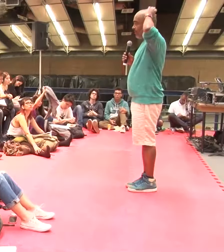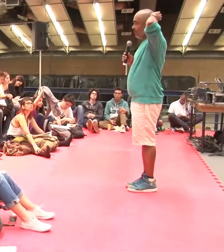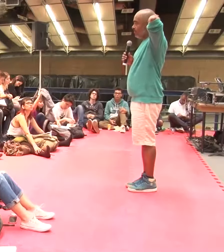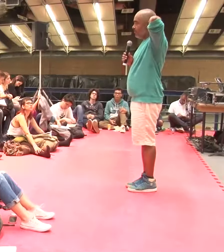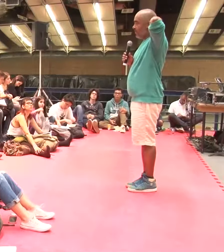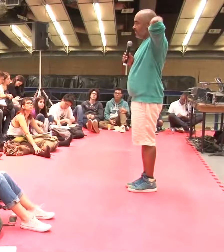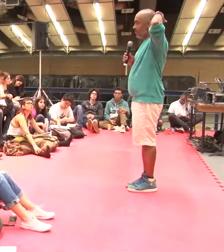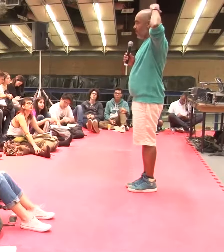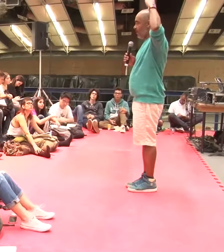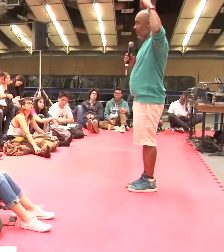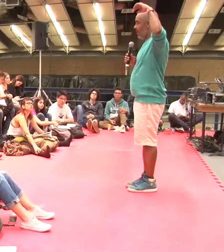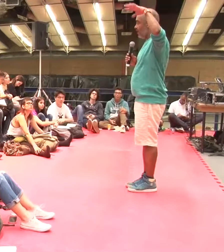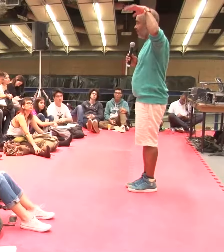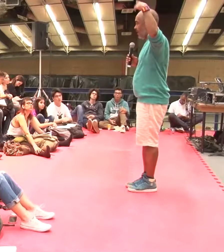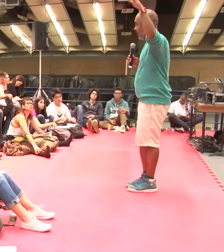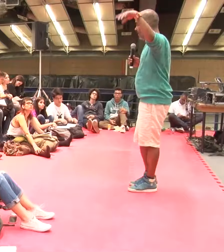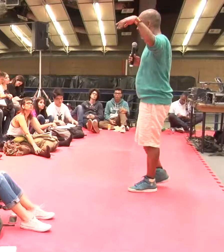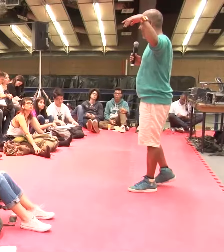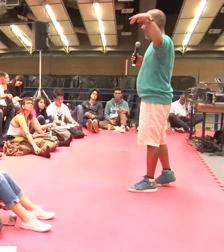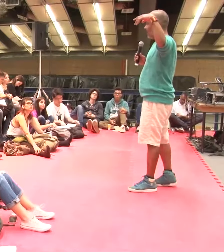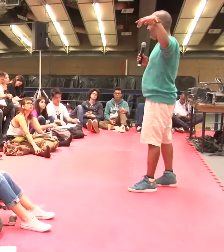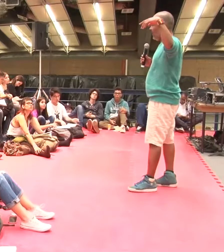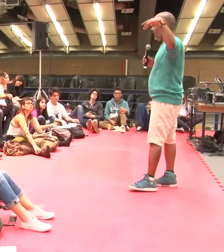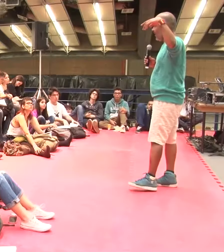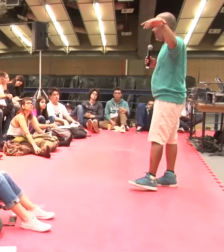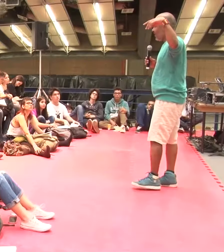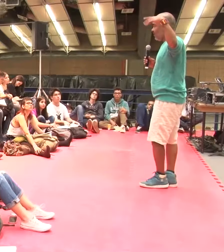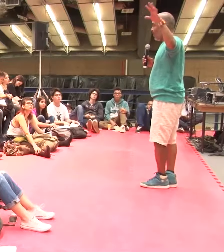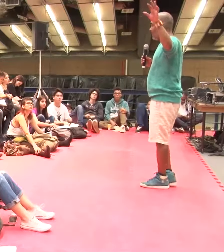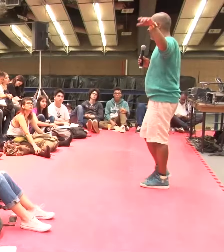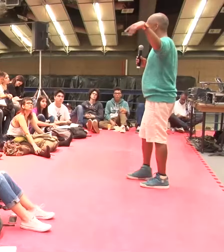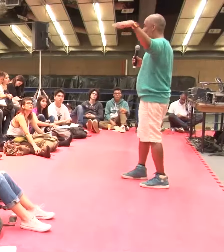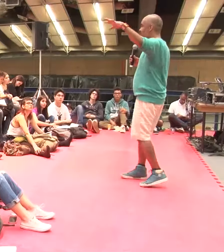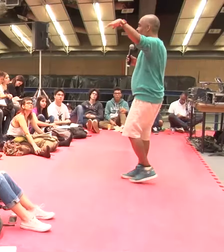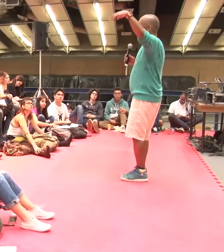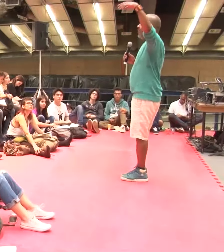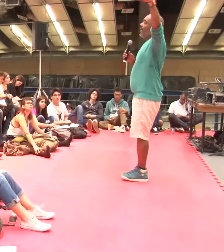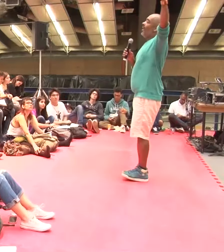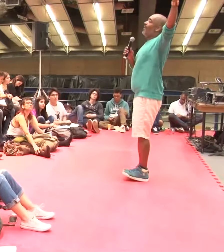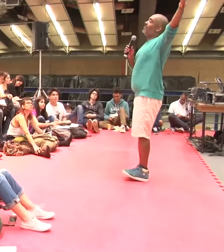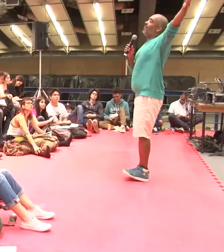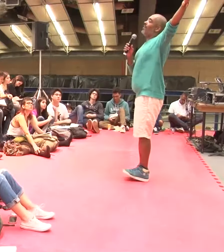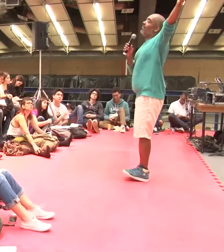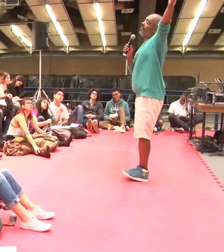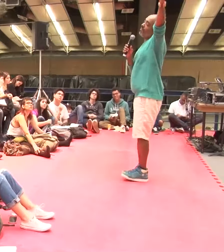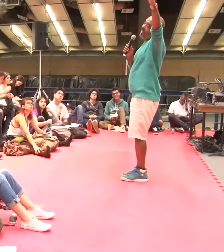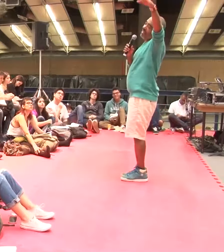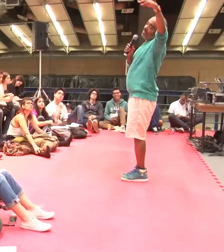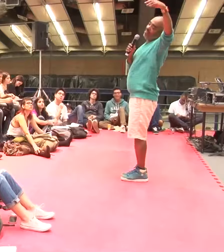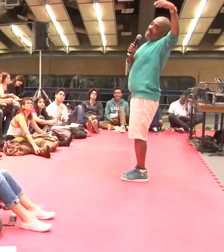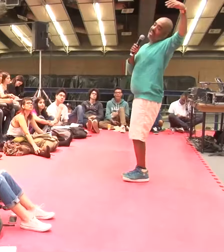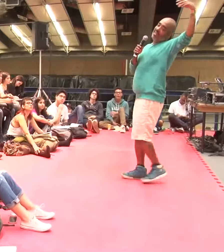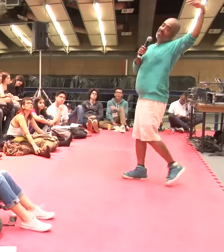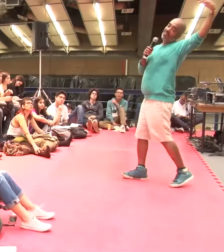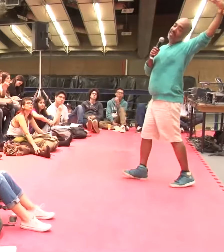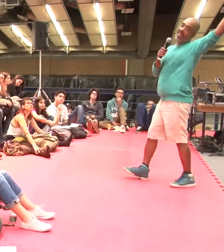o Kevin Spacey sonha com a coleguinha da filha, né? O maior pedófilo, né? Ele sonha com a coleguinha da